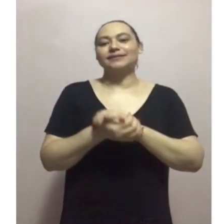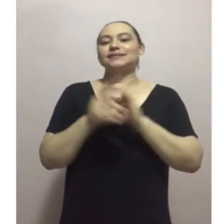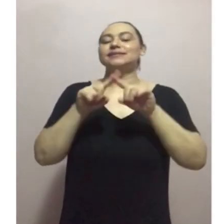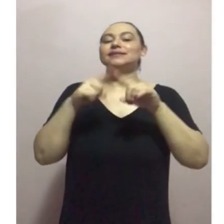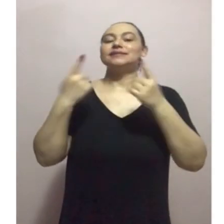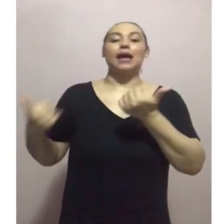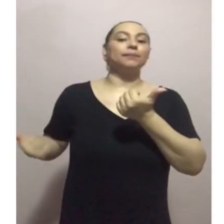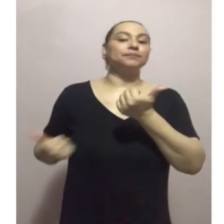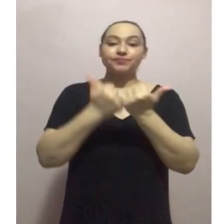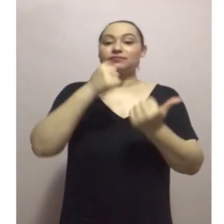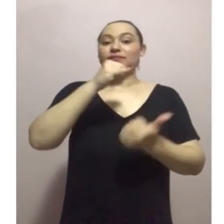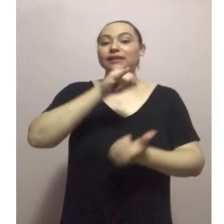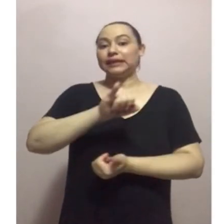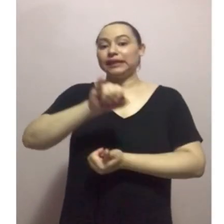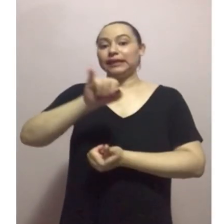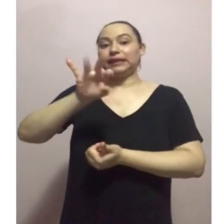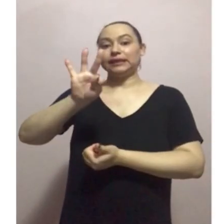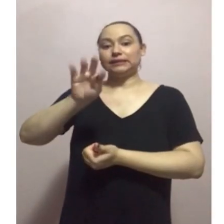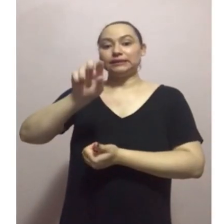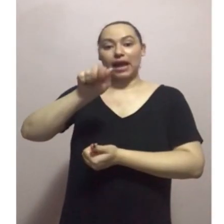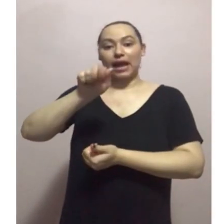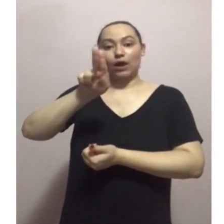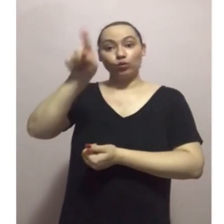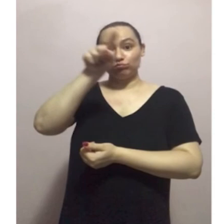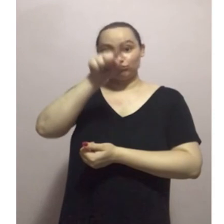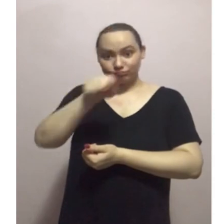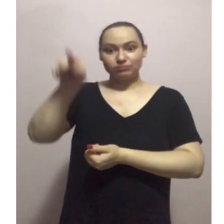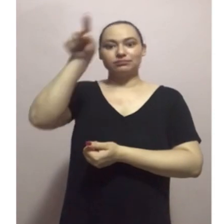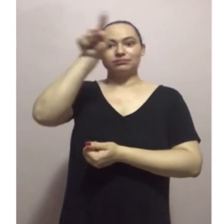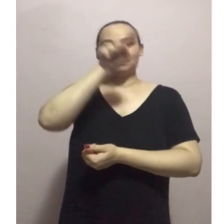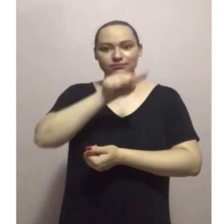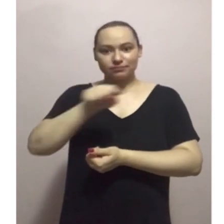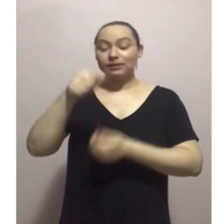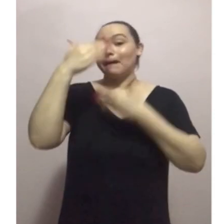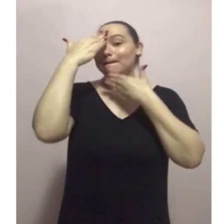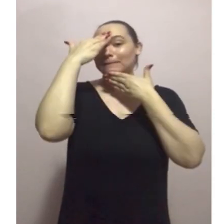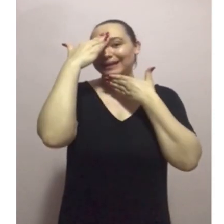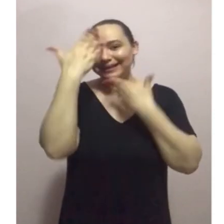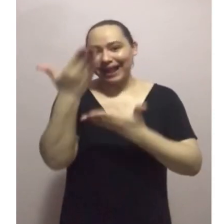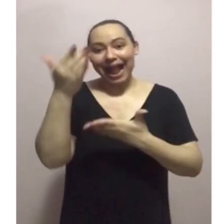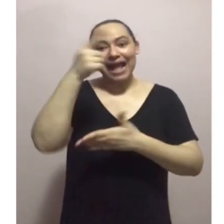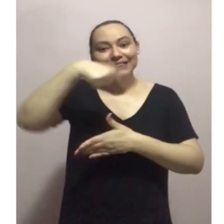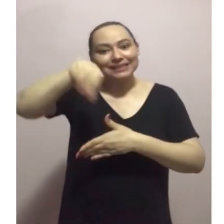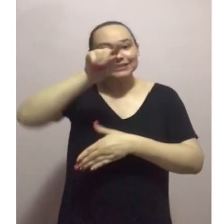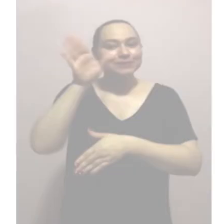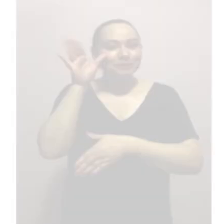gente. patrocinadores, Itaú, CEMIG, Instituto Unimed BH. Obrigada, audiência de todos vocês.